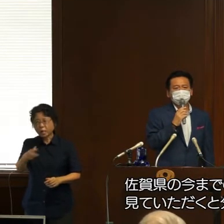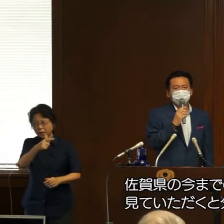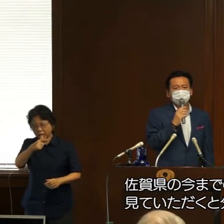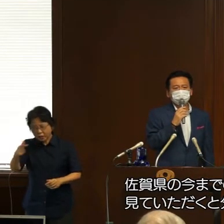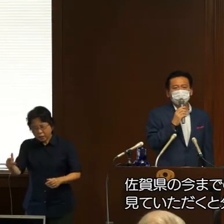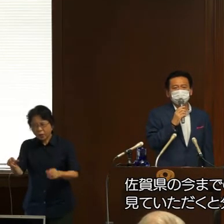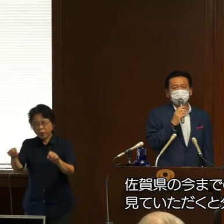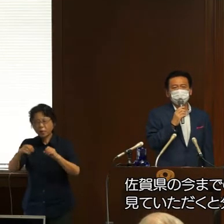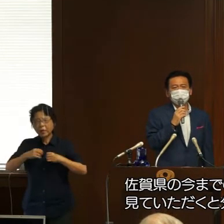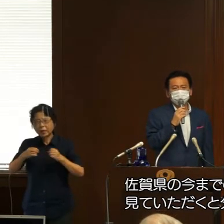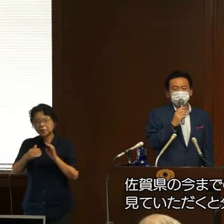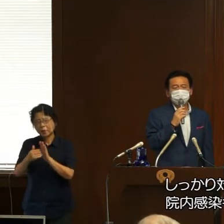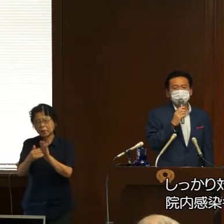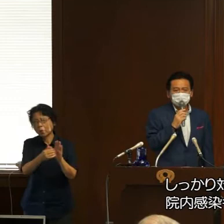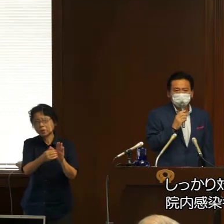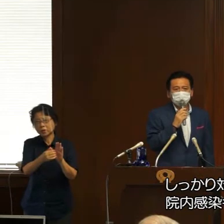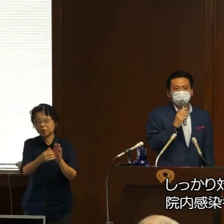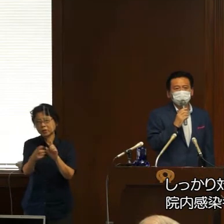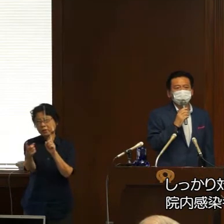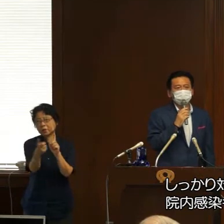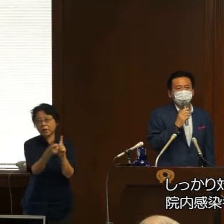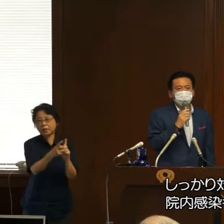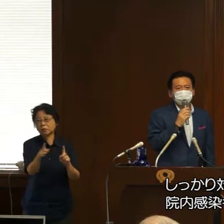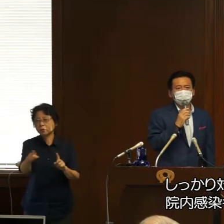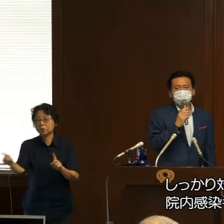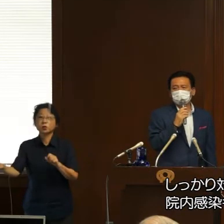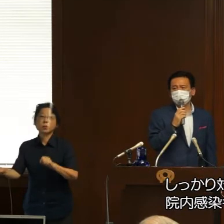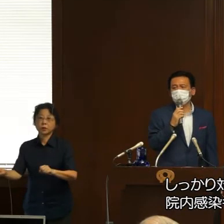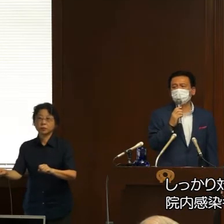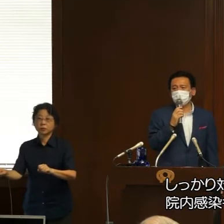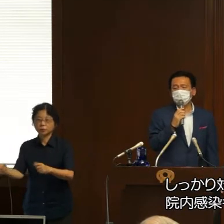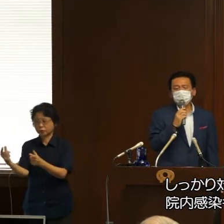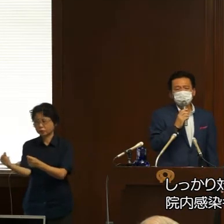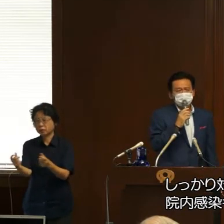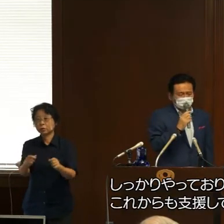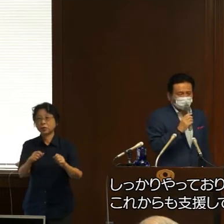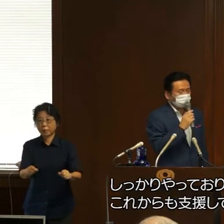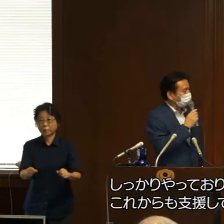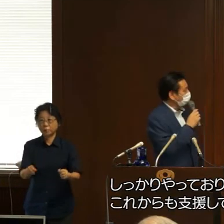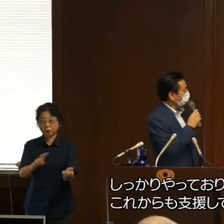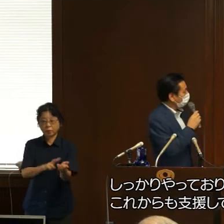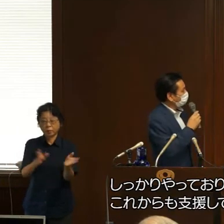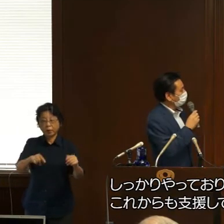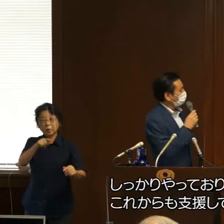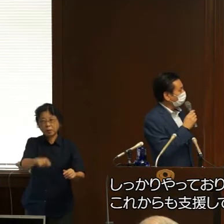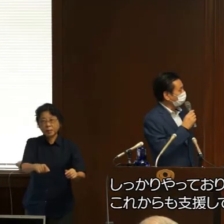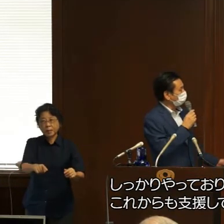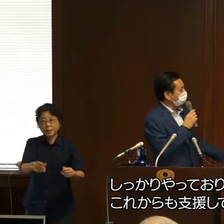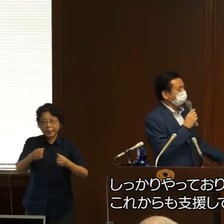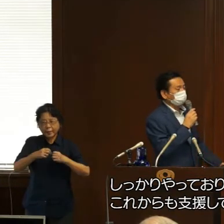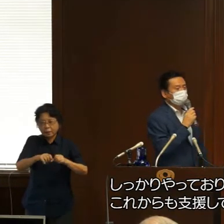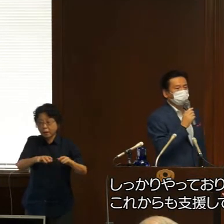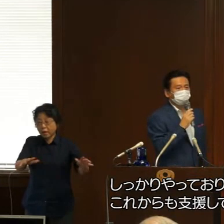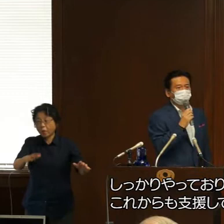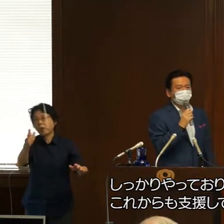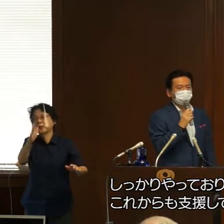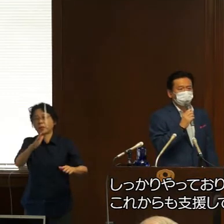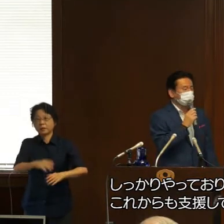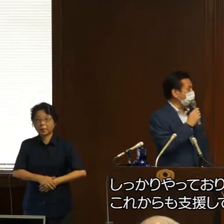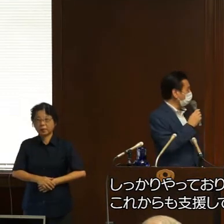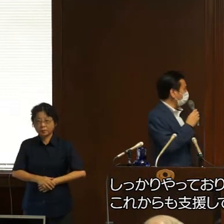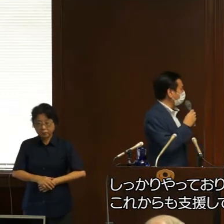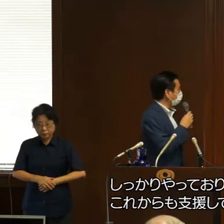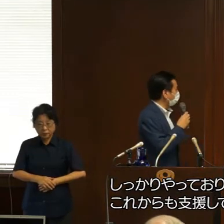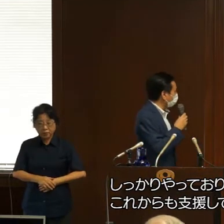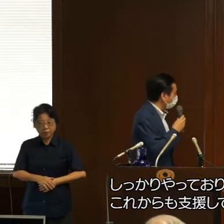況を見ていただくと分かると思いますように、しっかり対応ができていて、院内感染も起きていない、しっかりやっておりますので、県もその取り組みをこれ